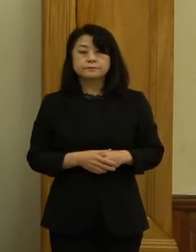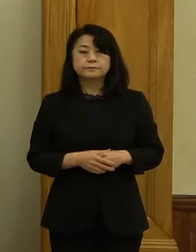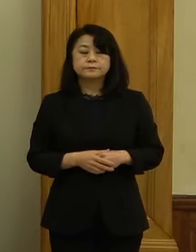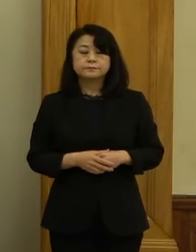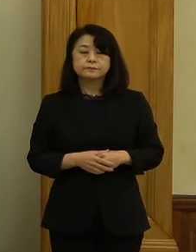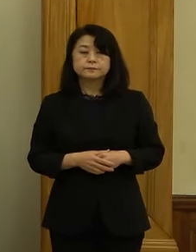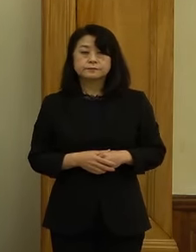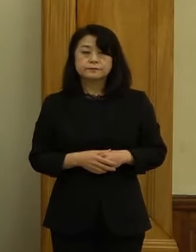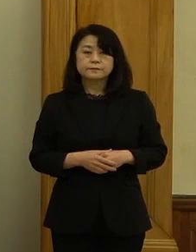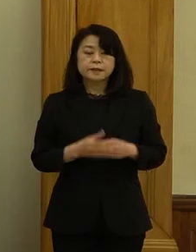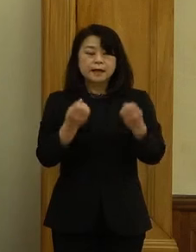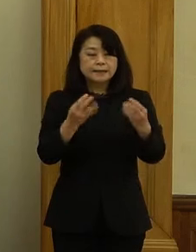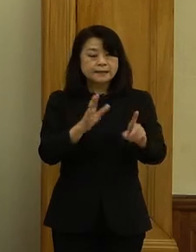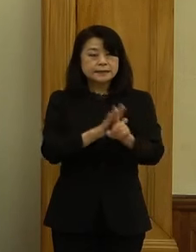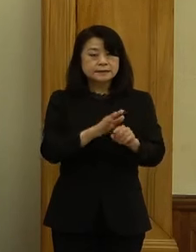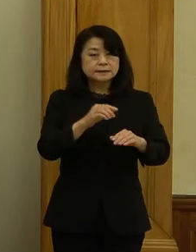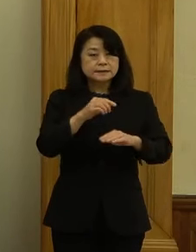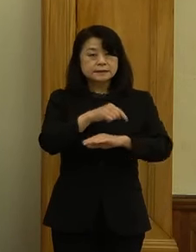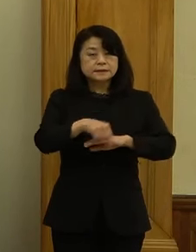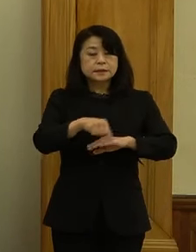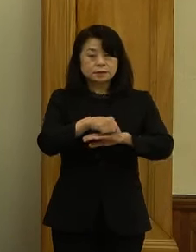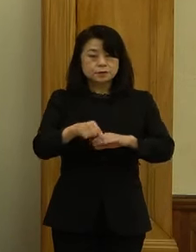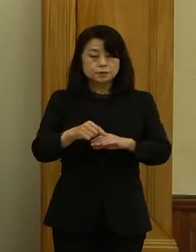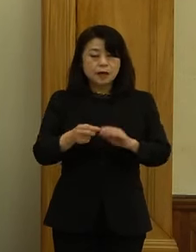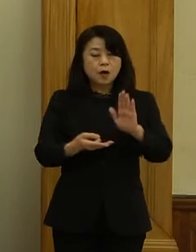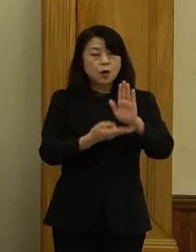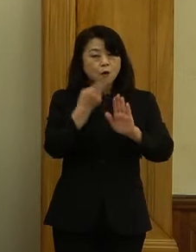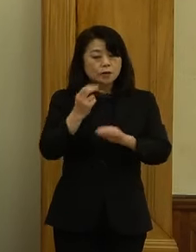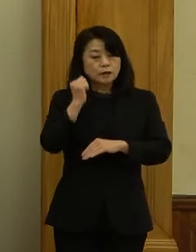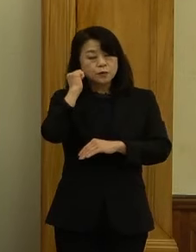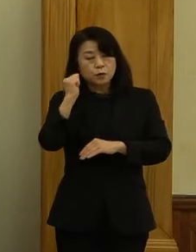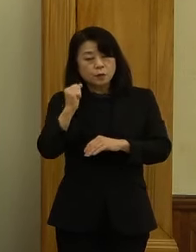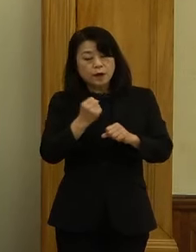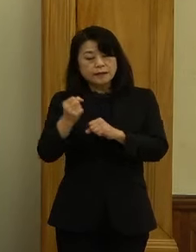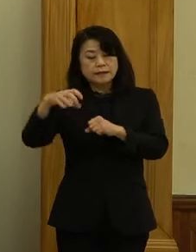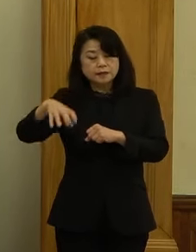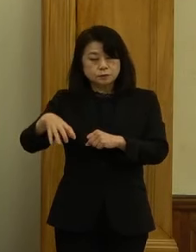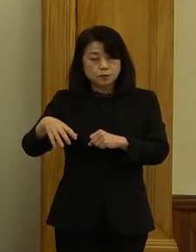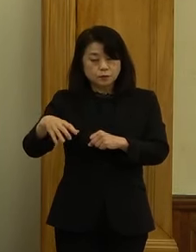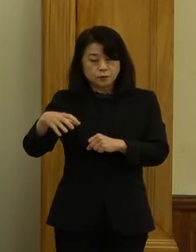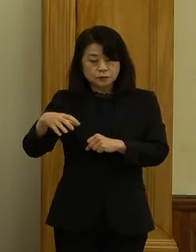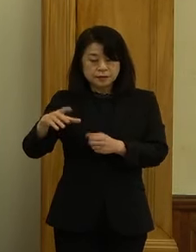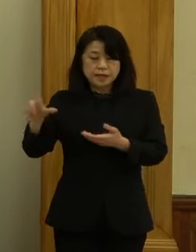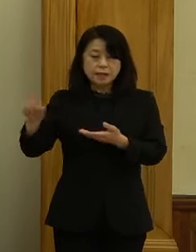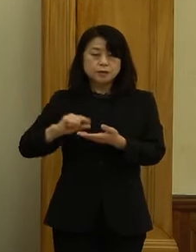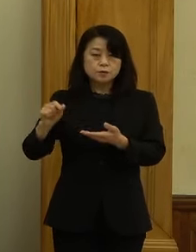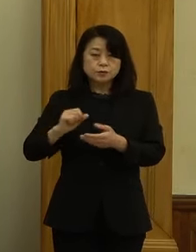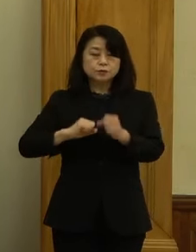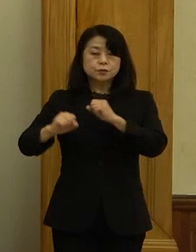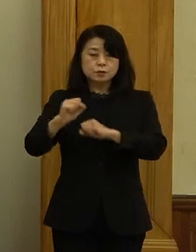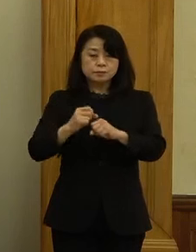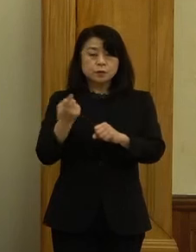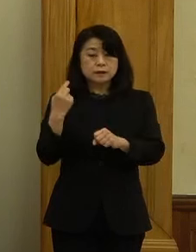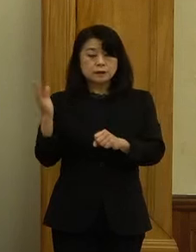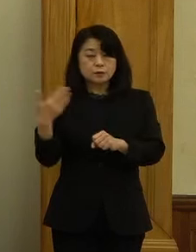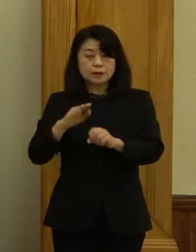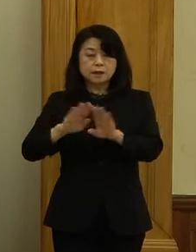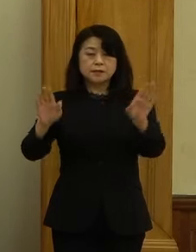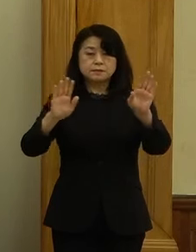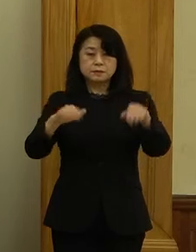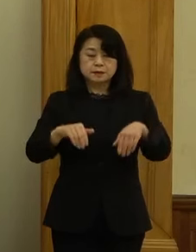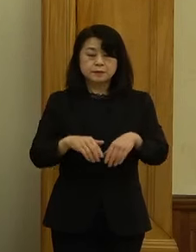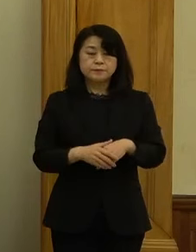え続いて新たな支援策としてホテル旅館等を避難所として活用する取り組みを昨日から開始いたしまし